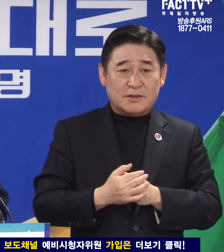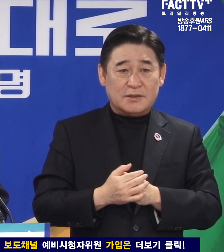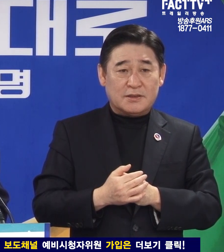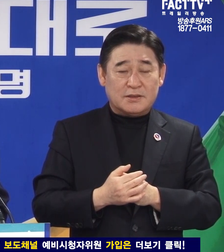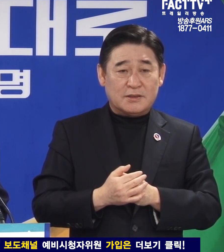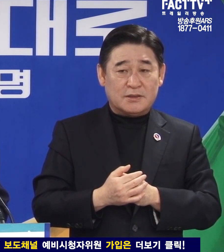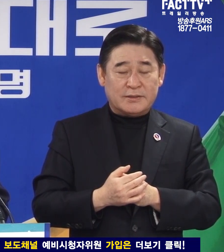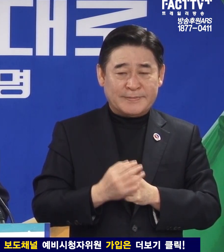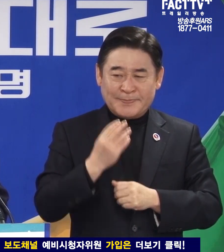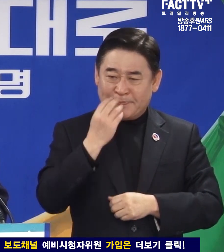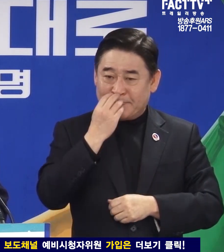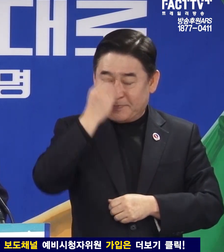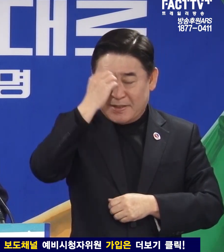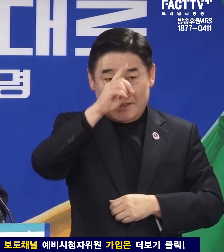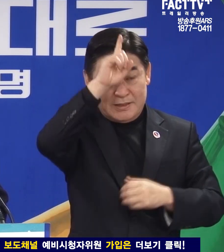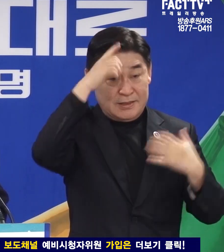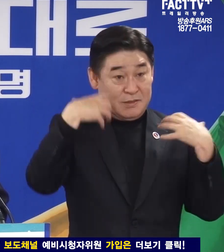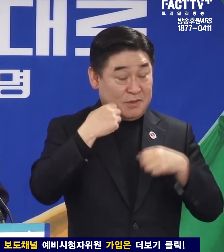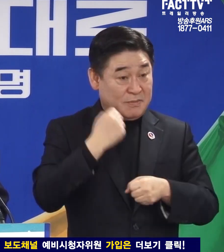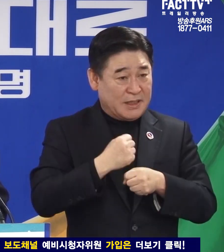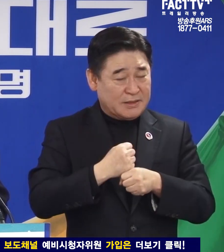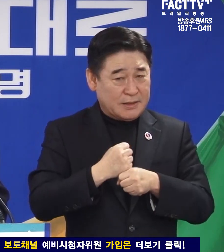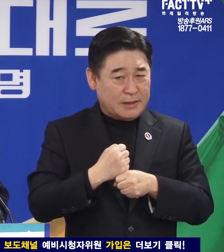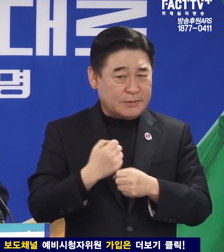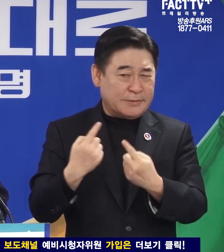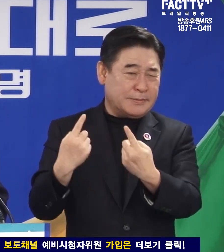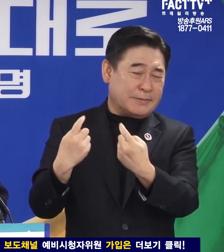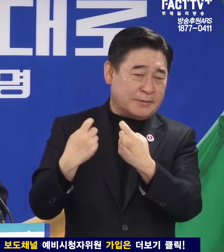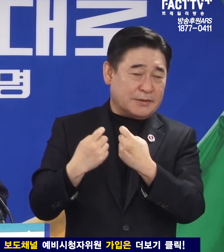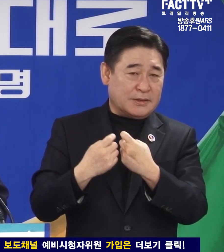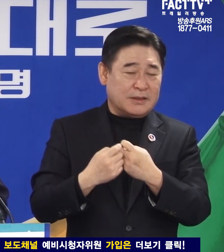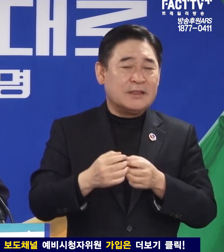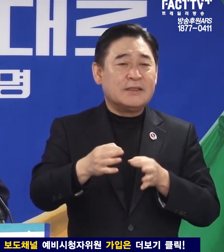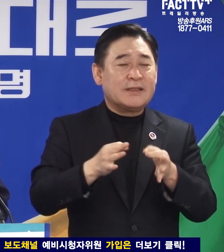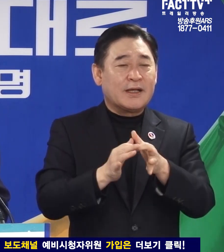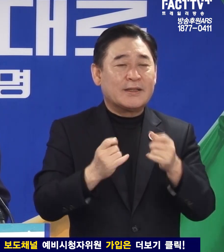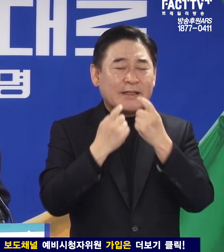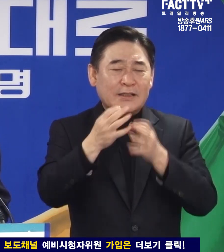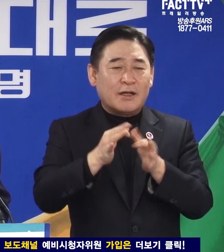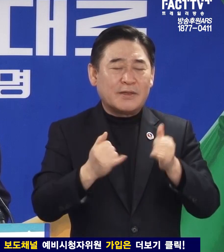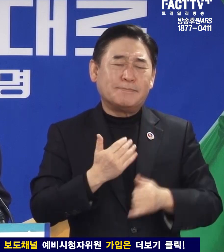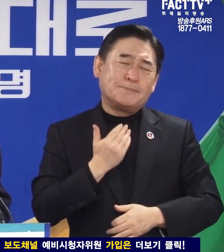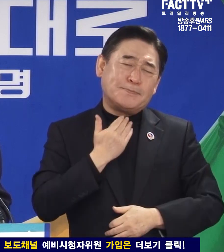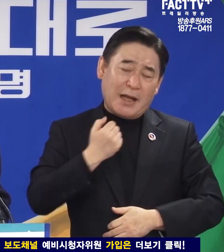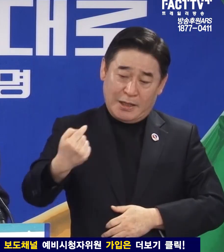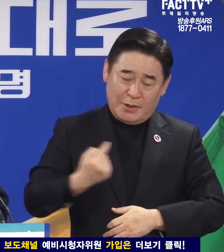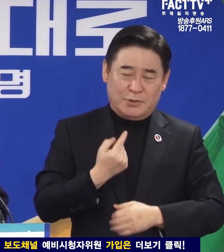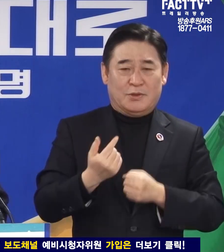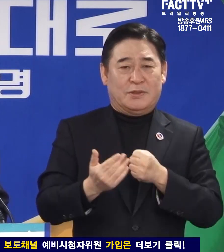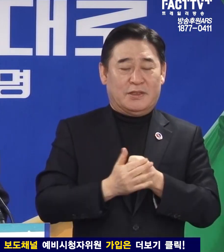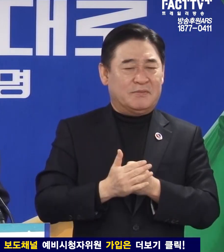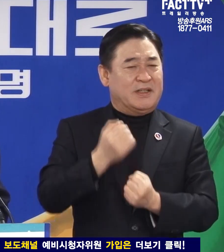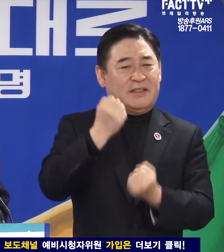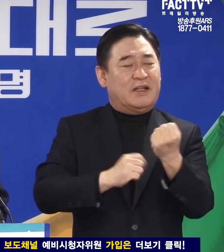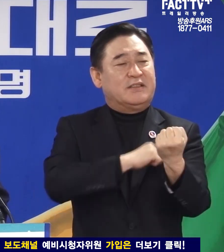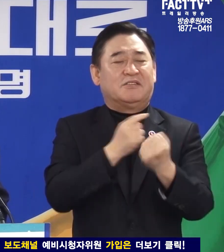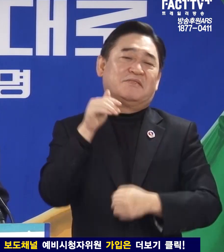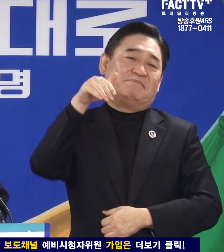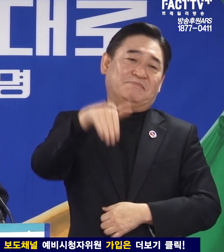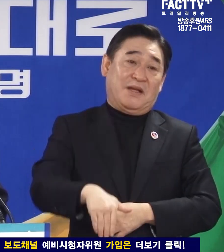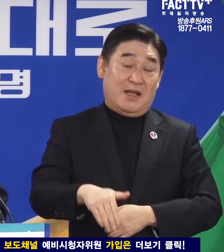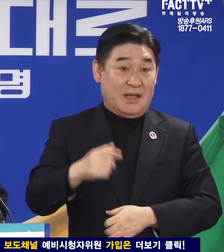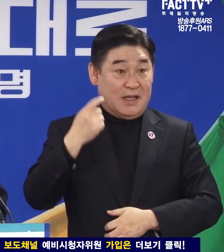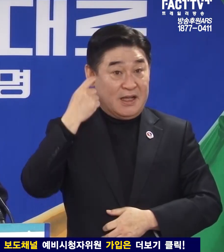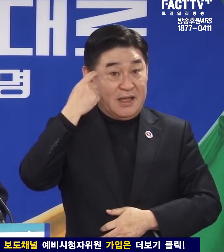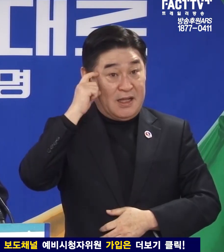이 오만한 정권으로 만들려고 하는 그 의도는 이 소상공인과 자영업자의 간절한 요청 때문에 설득력이 떨어진다고